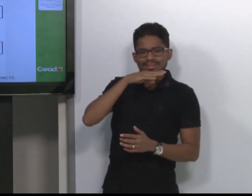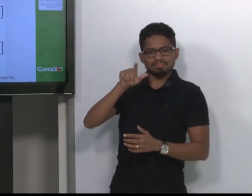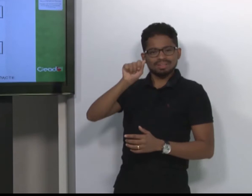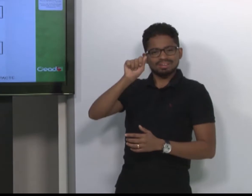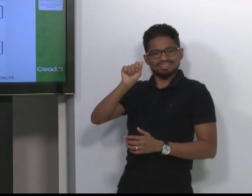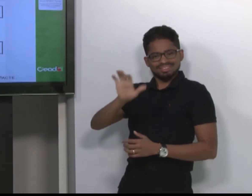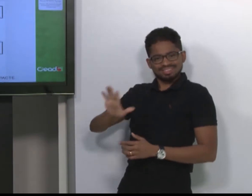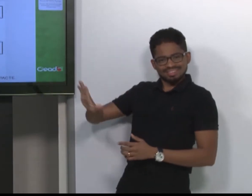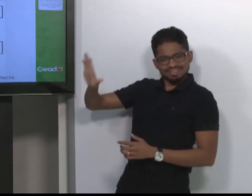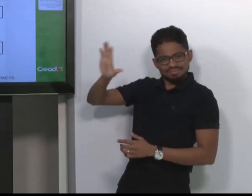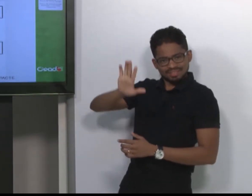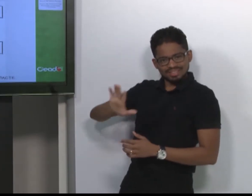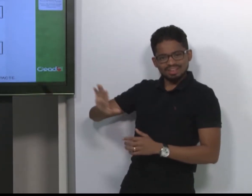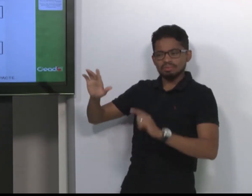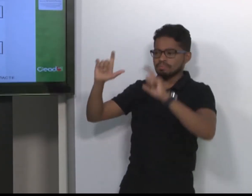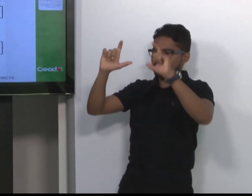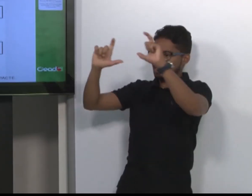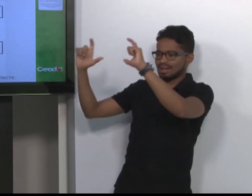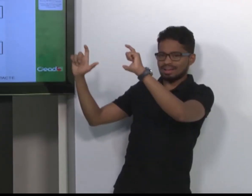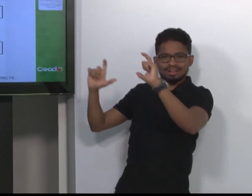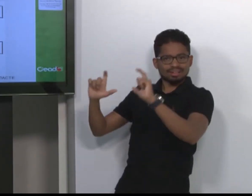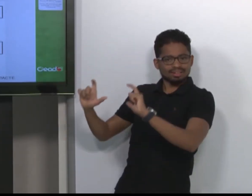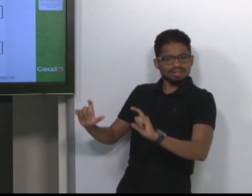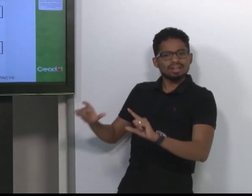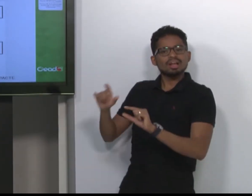Percebam que eu tenho aqui